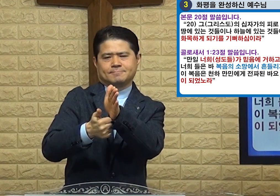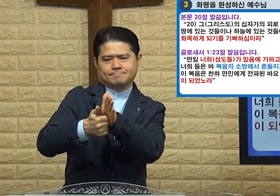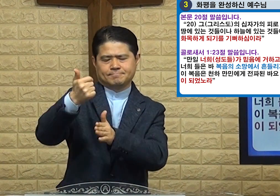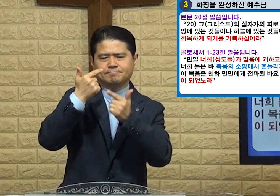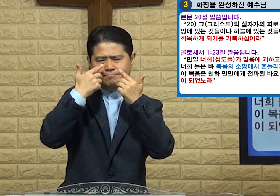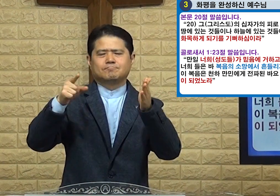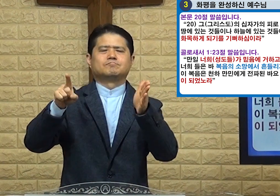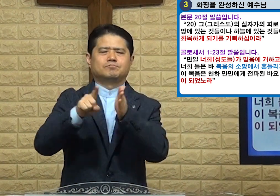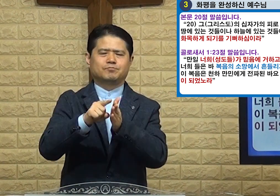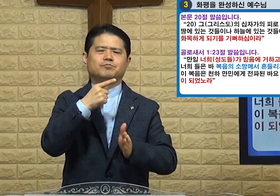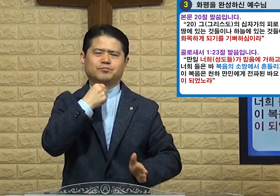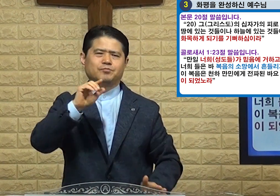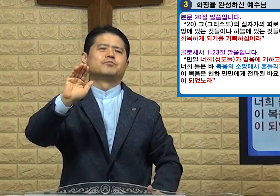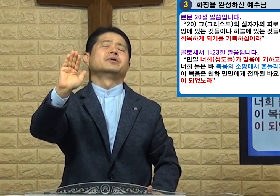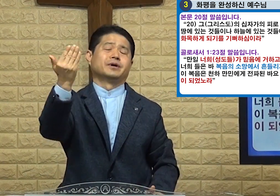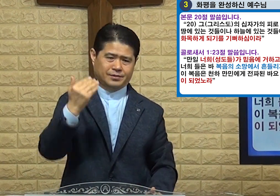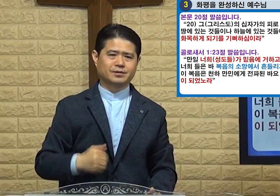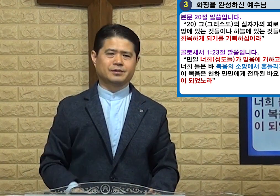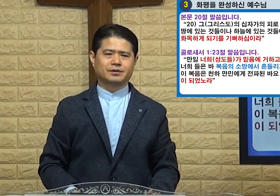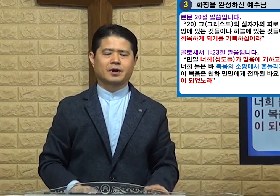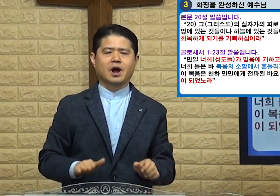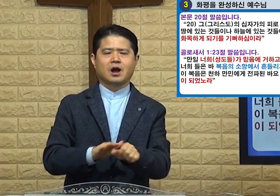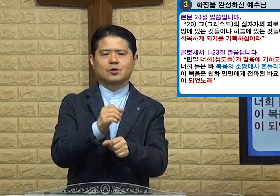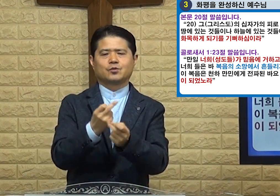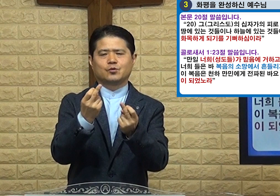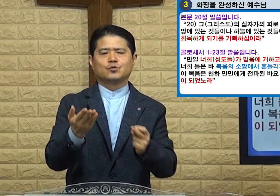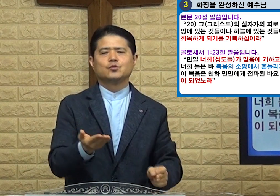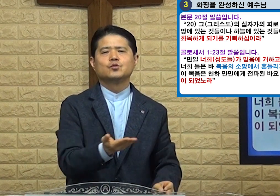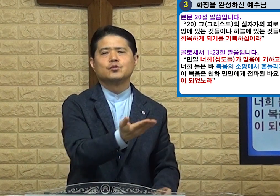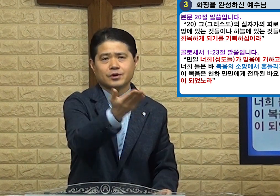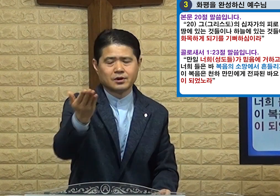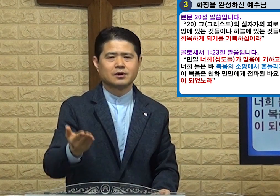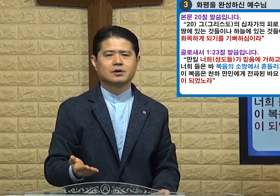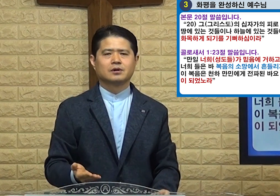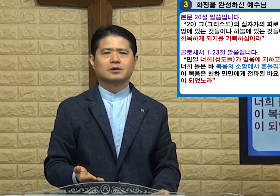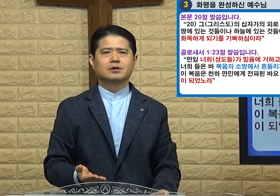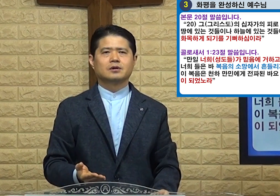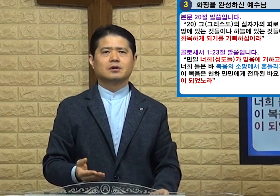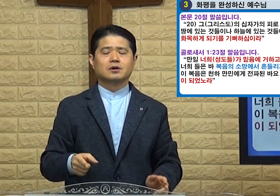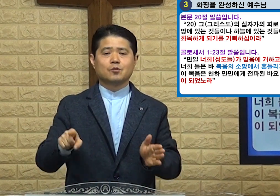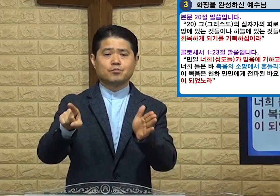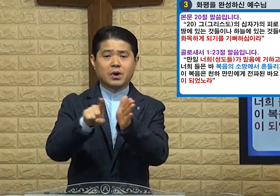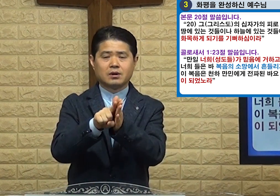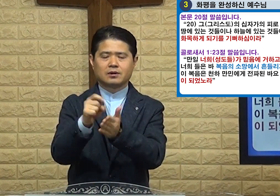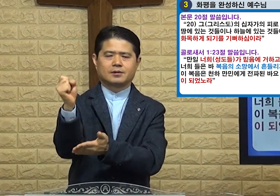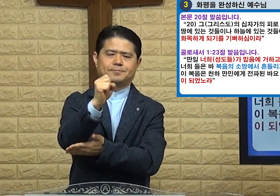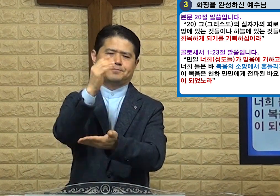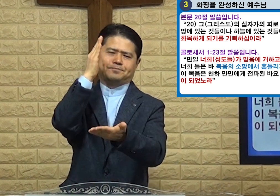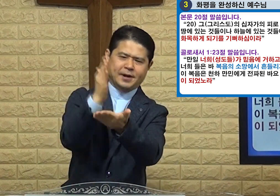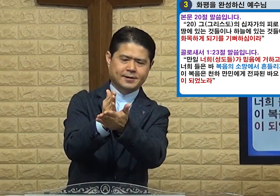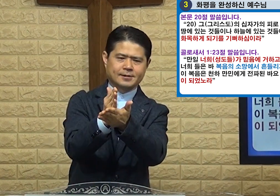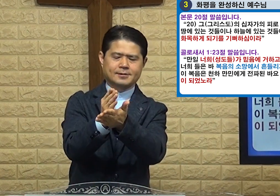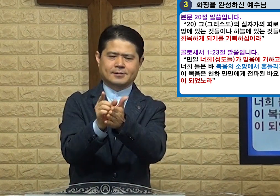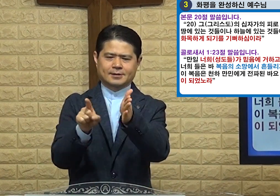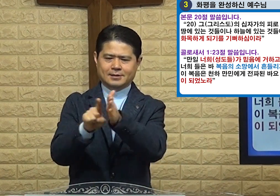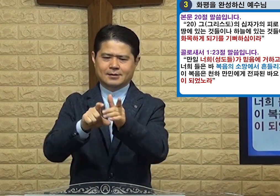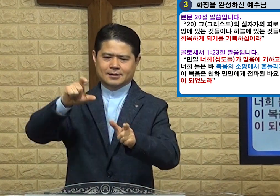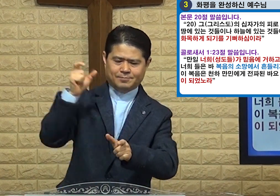우리가 큰 희망을 가지고 살아가시길 바랍니다. 형제 자매님들 믿음에 흔들리지